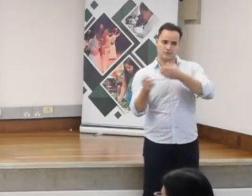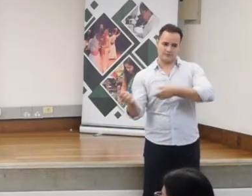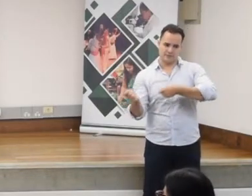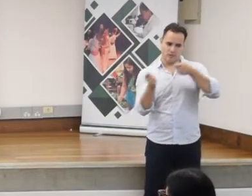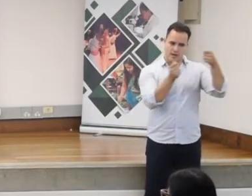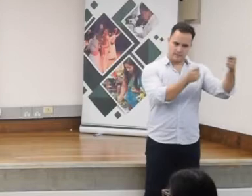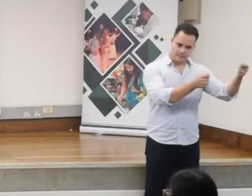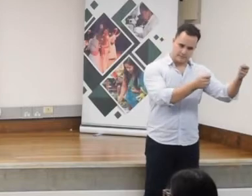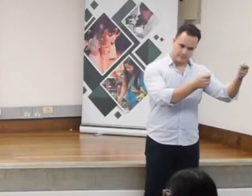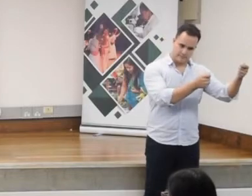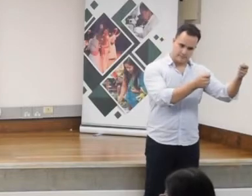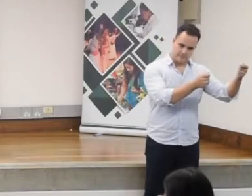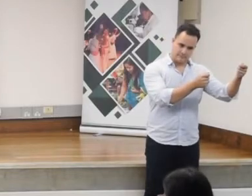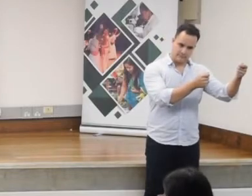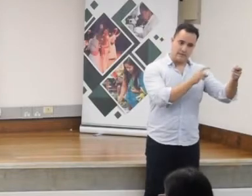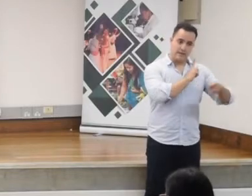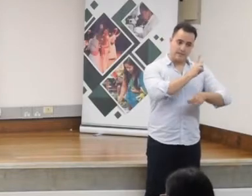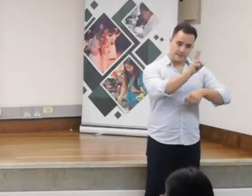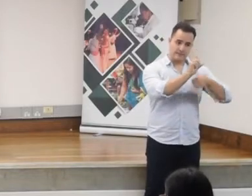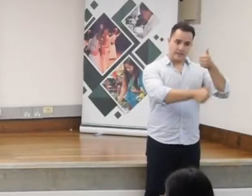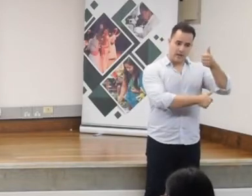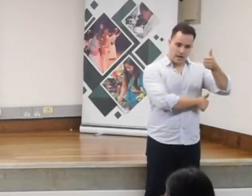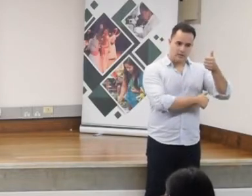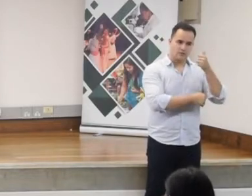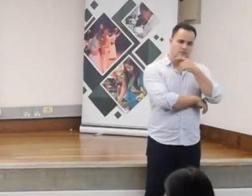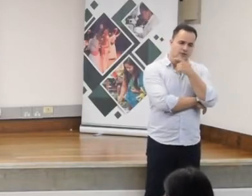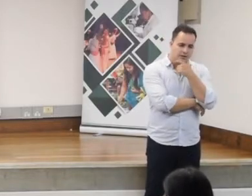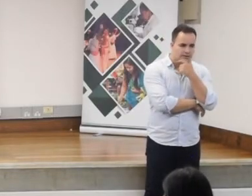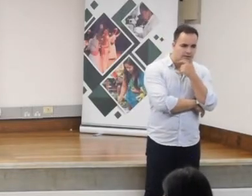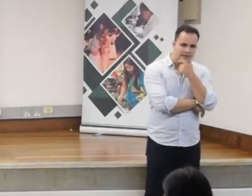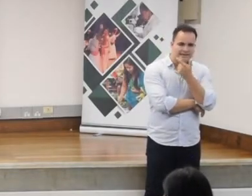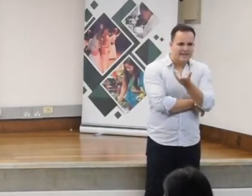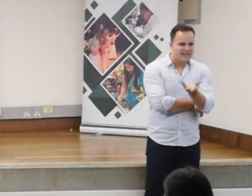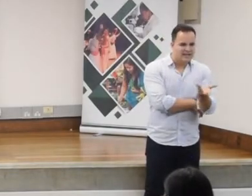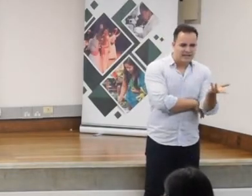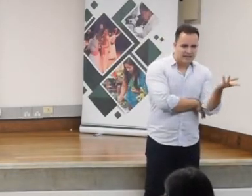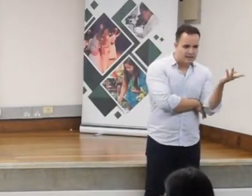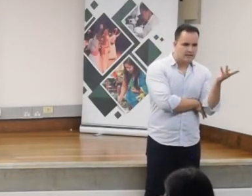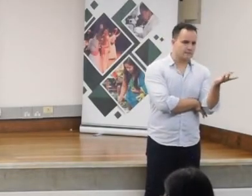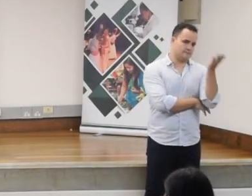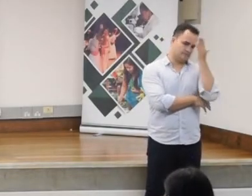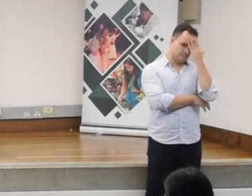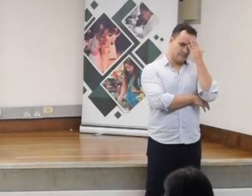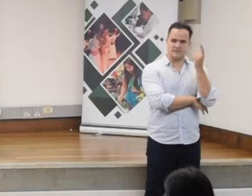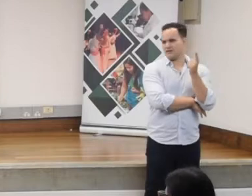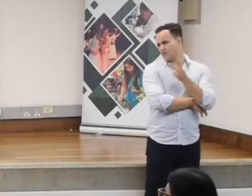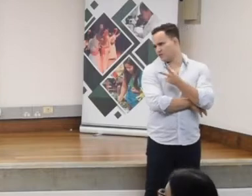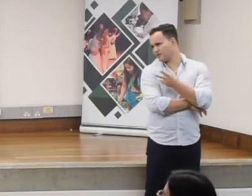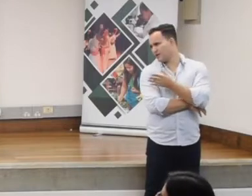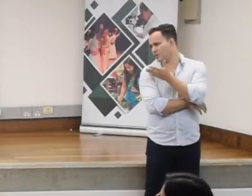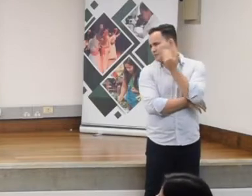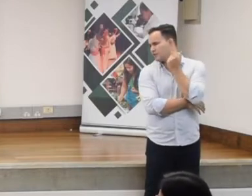para que ellos también estén enterados de lo que está pasando. Y la otra se me olvidó.